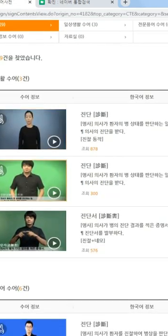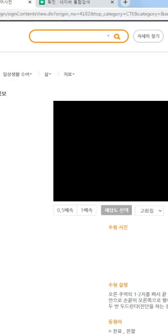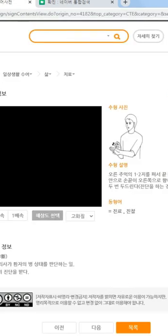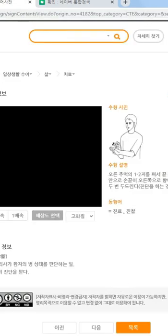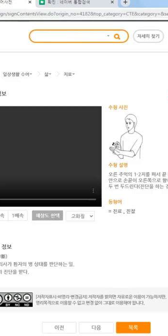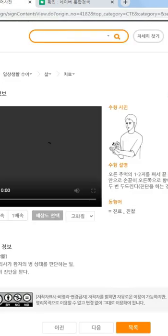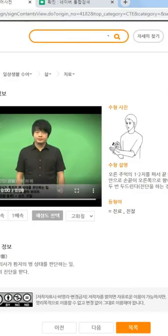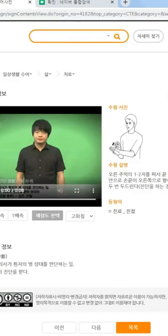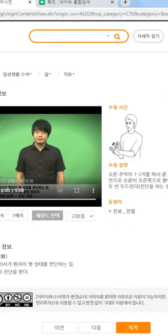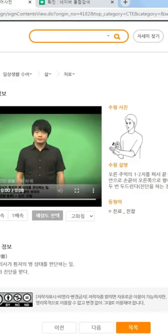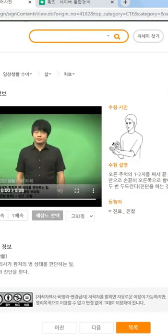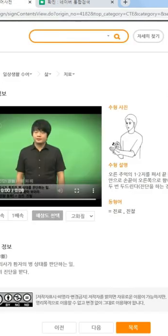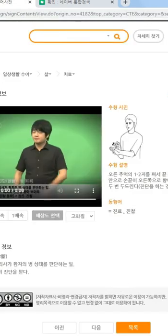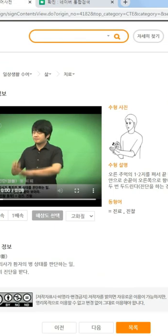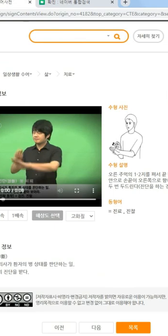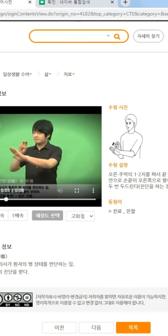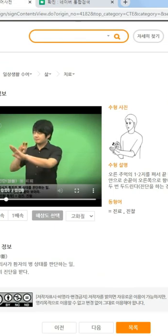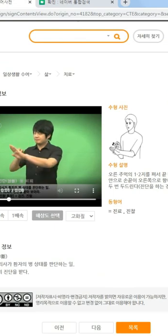검사하는 거로 나오거든요.